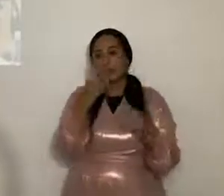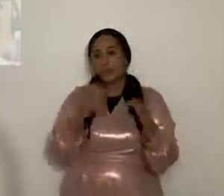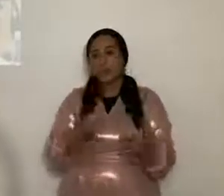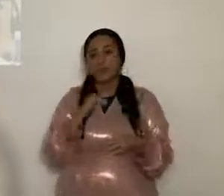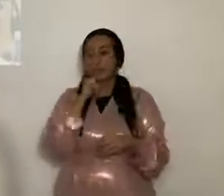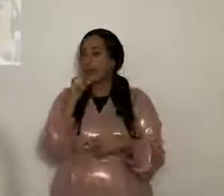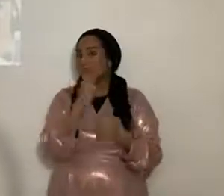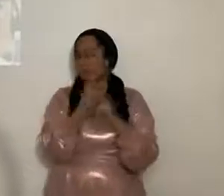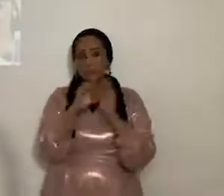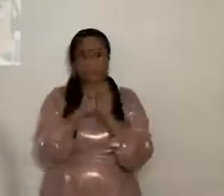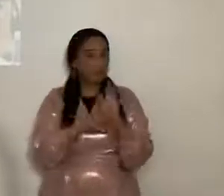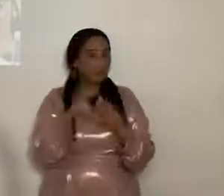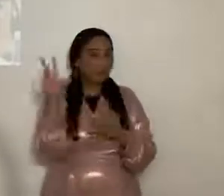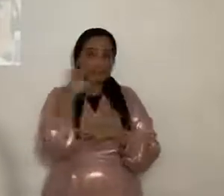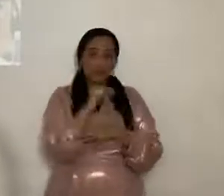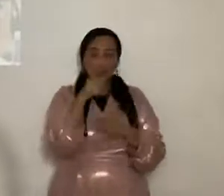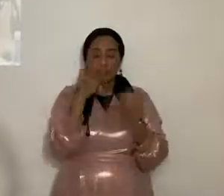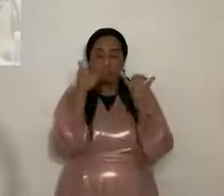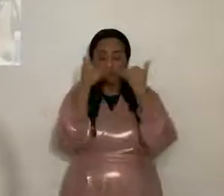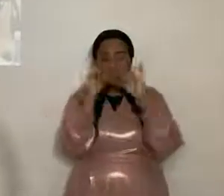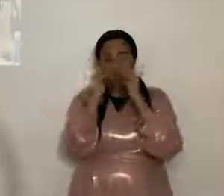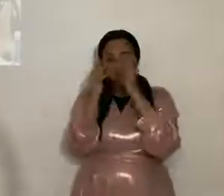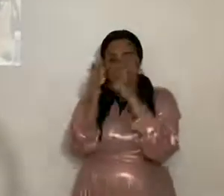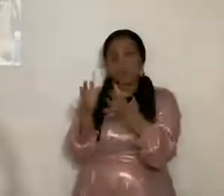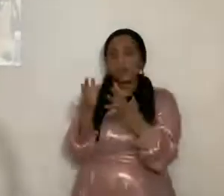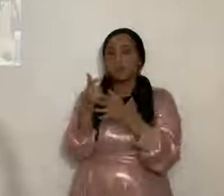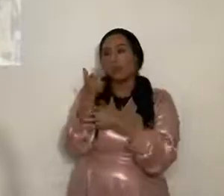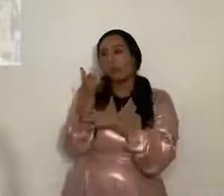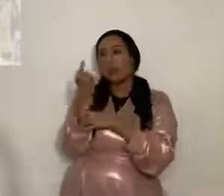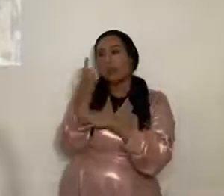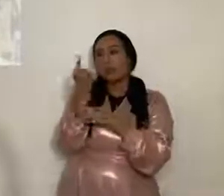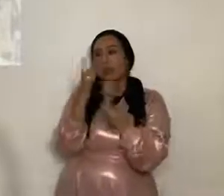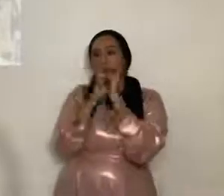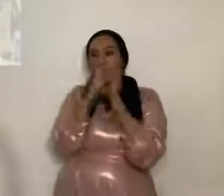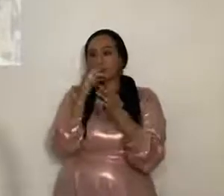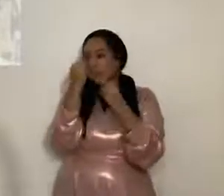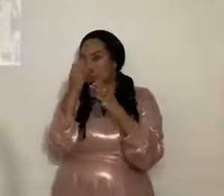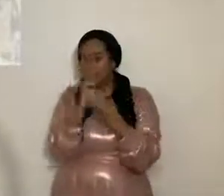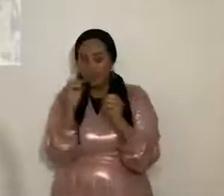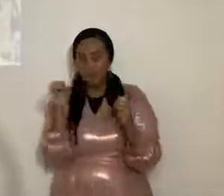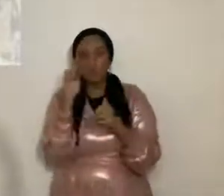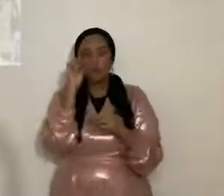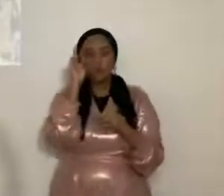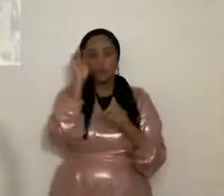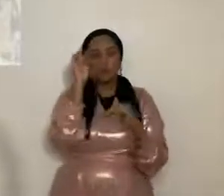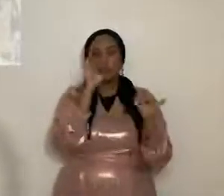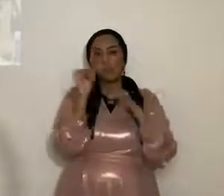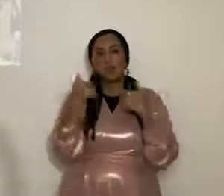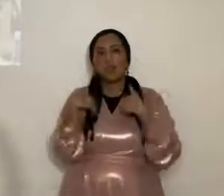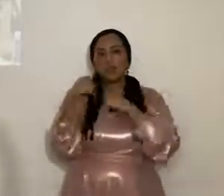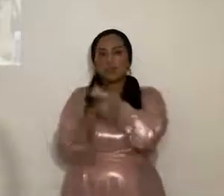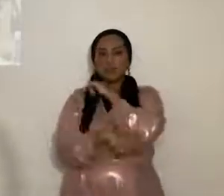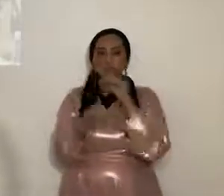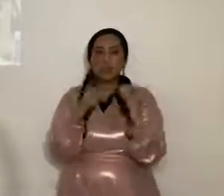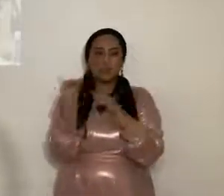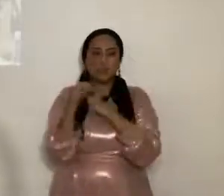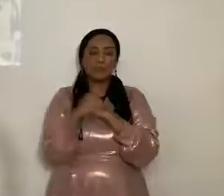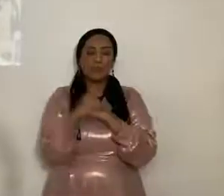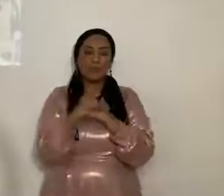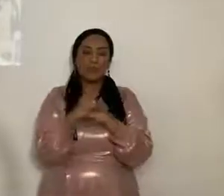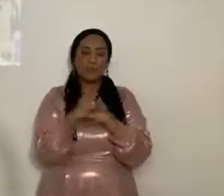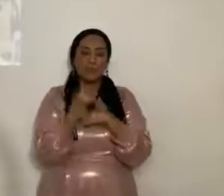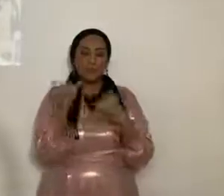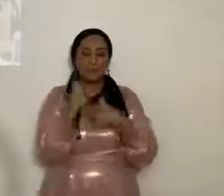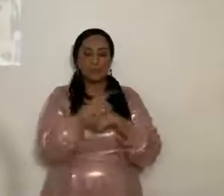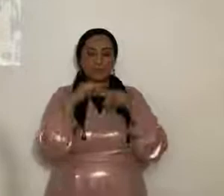guardar los mandamientos y todavía quedarte ahí estático viendo videos sin obedecer, también tendrá una consecuencia. Y eso es lo que